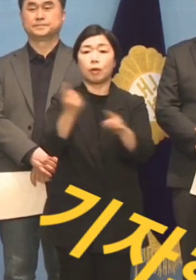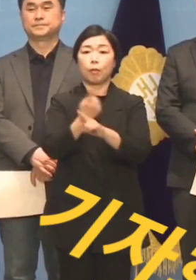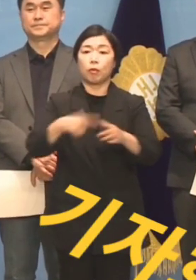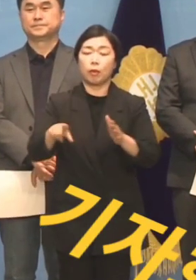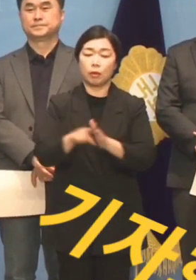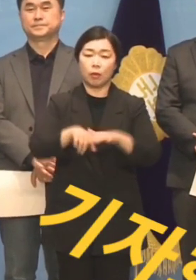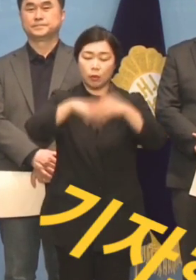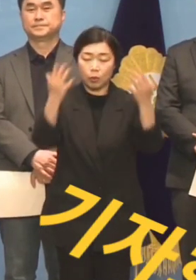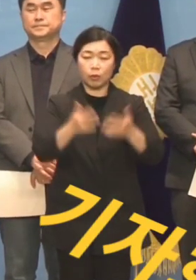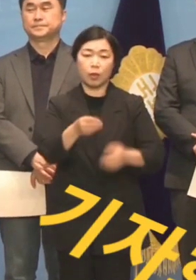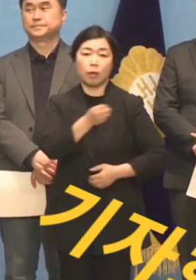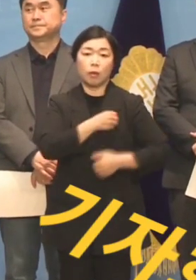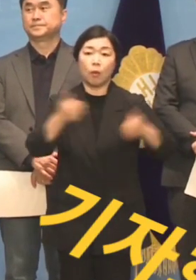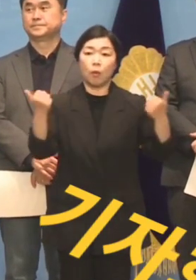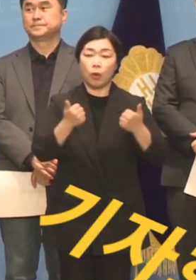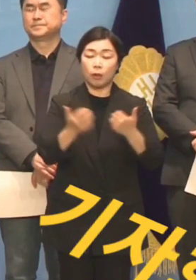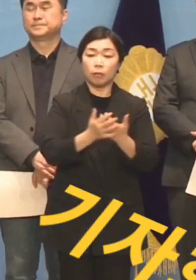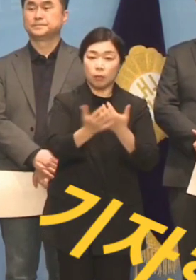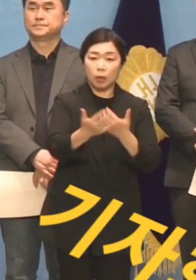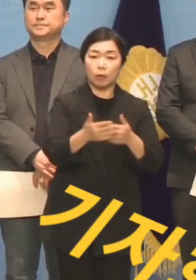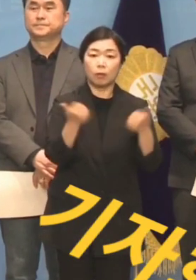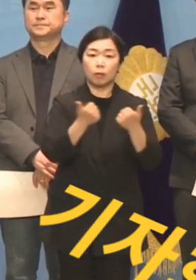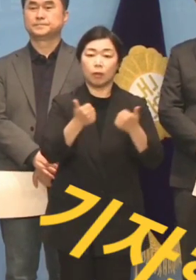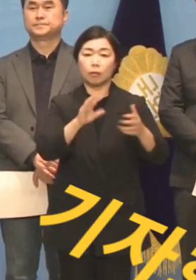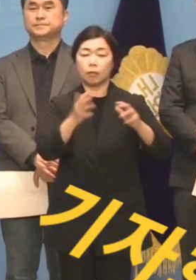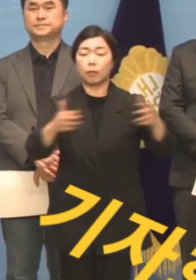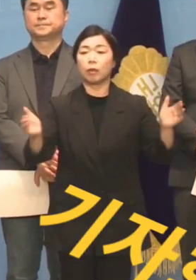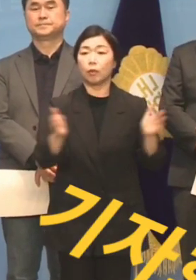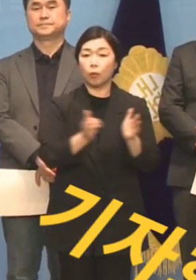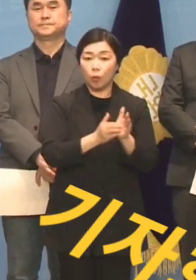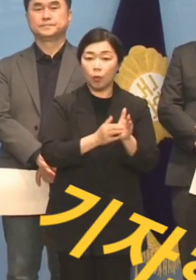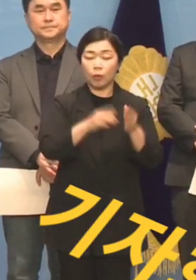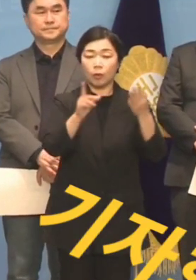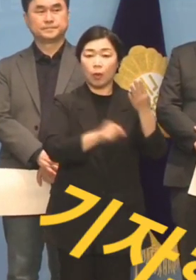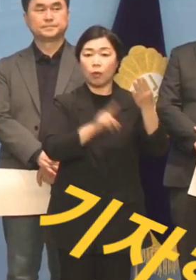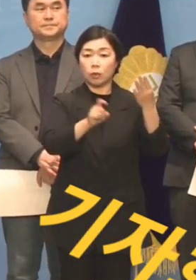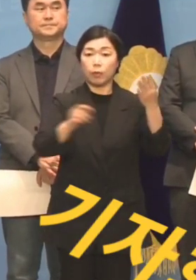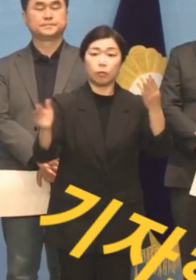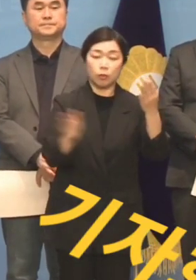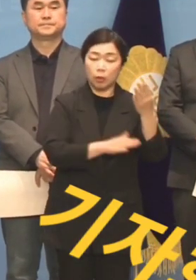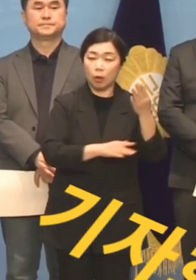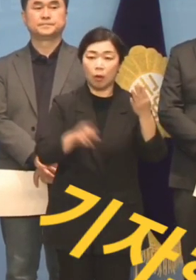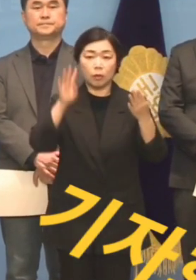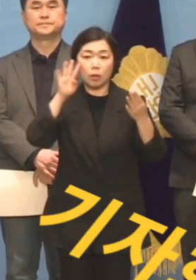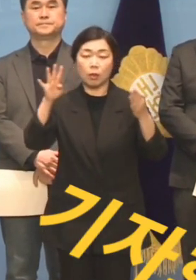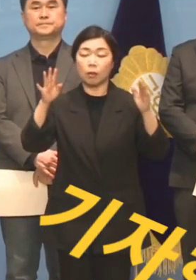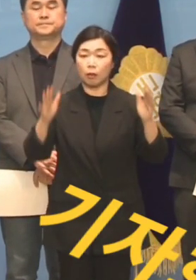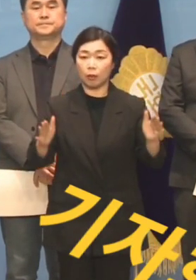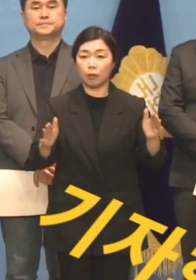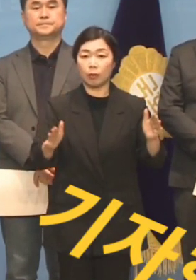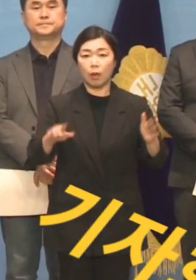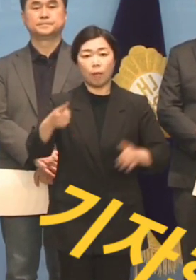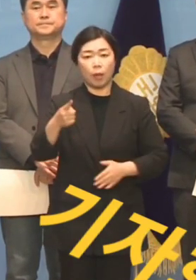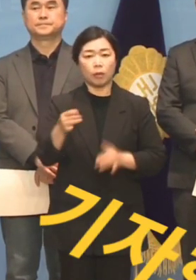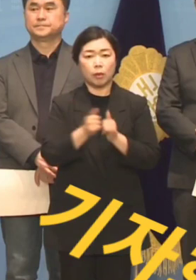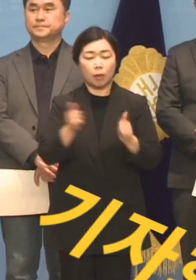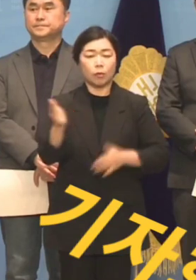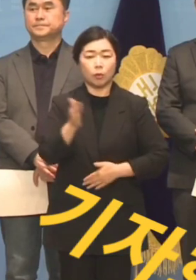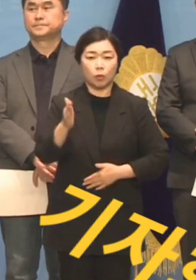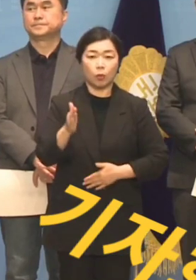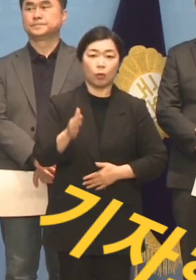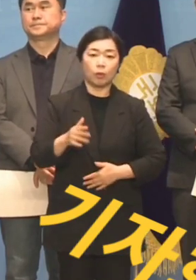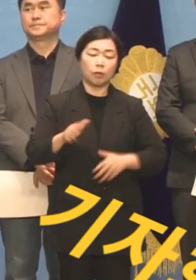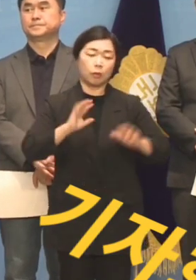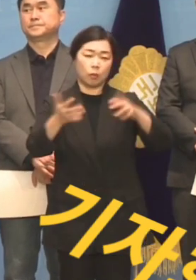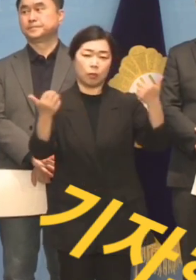위한 전원위원회가 여야 합의로 개최되었고 4월 10일부터 나흘간 100명의